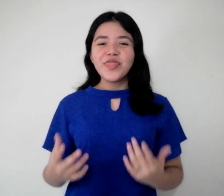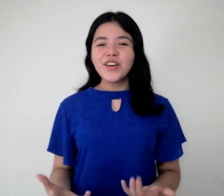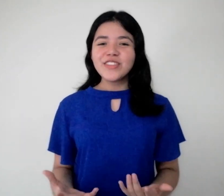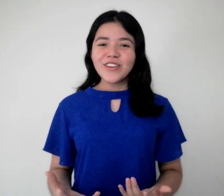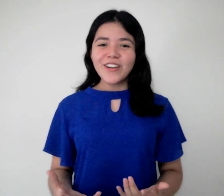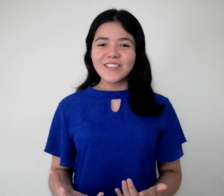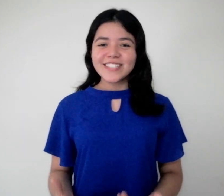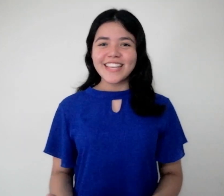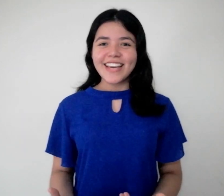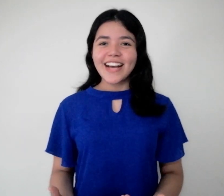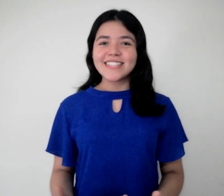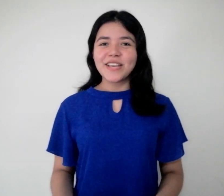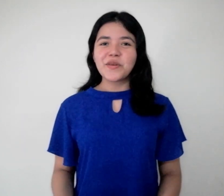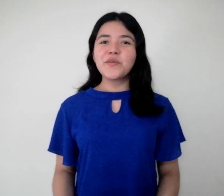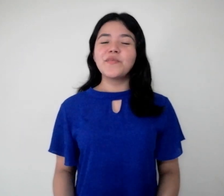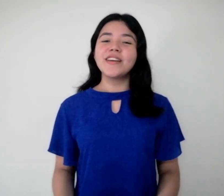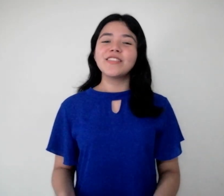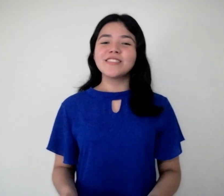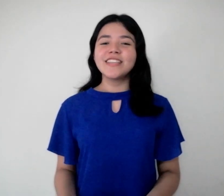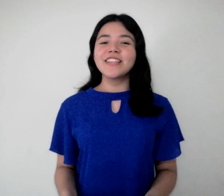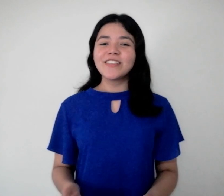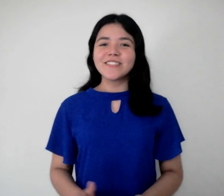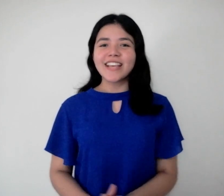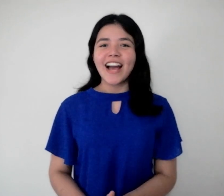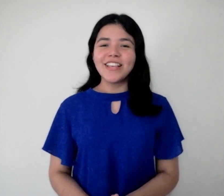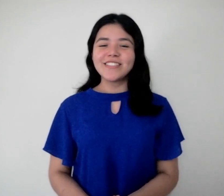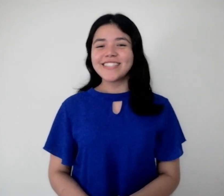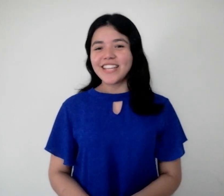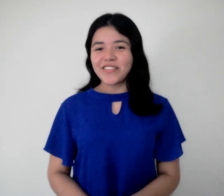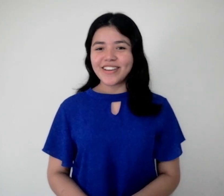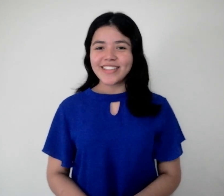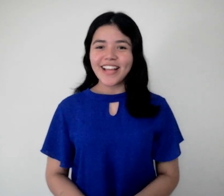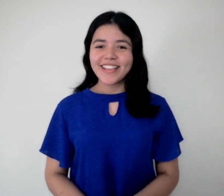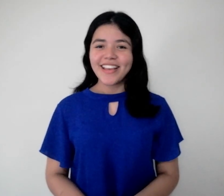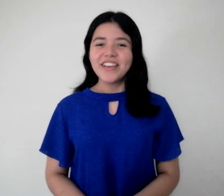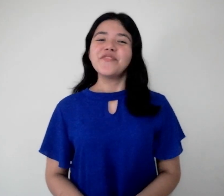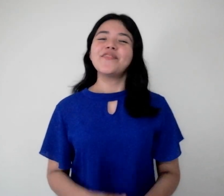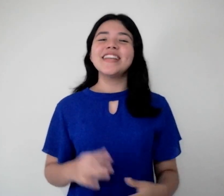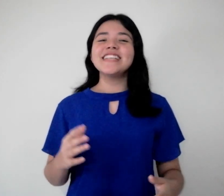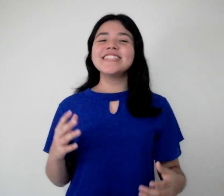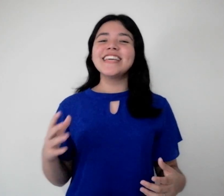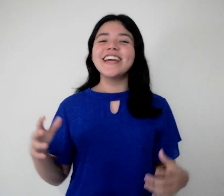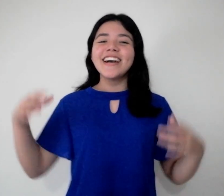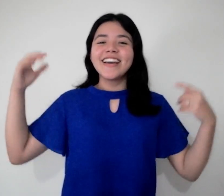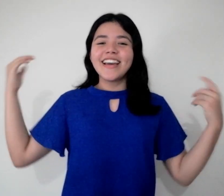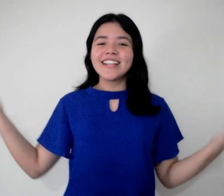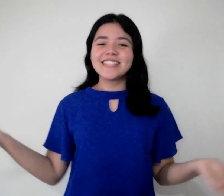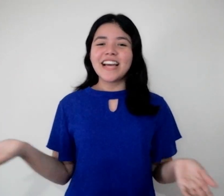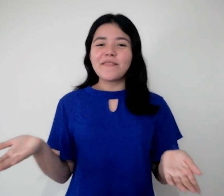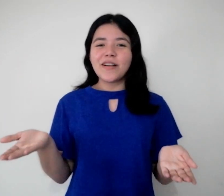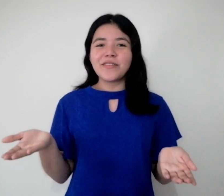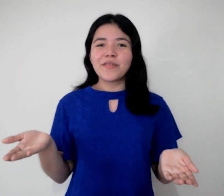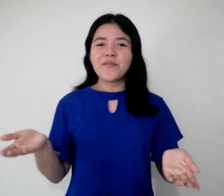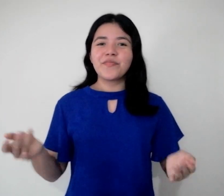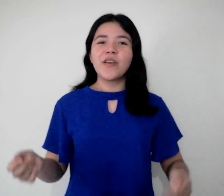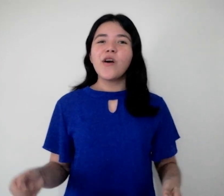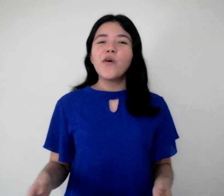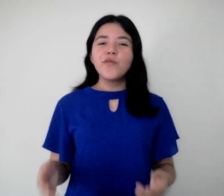No todos los días se cumplen 200 años de libertad. ¡Feliz día, El Salvador!